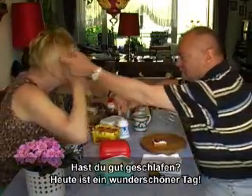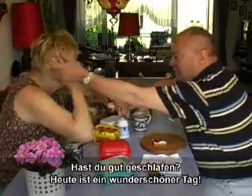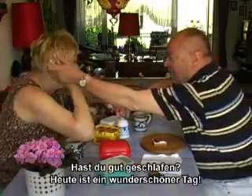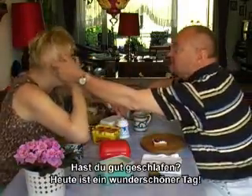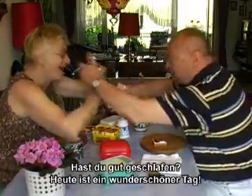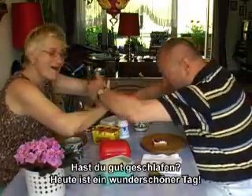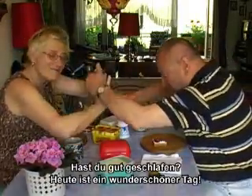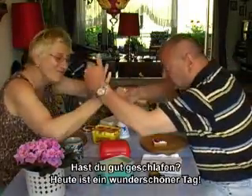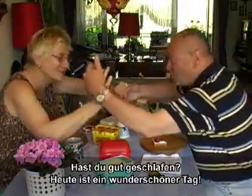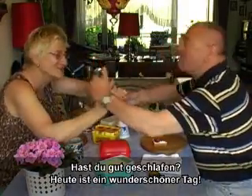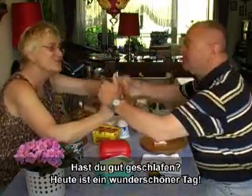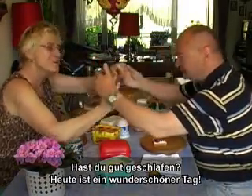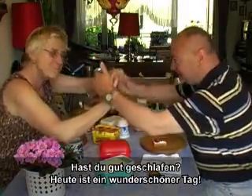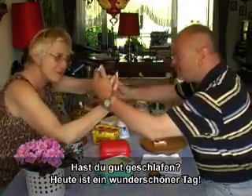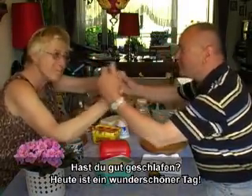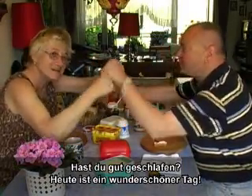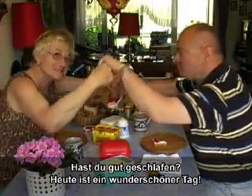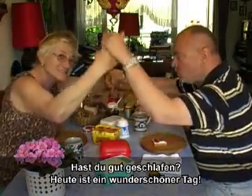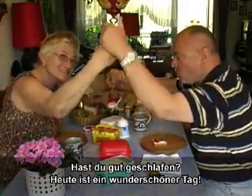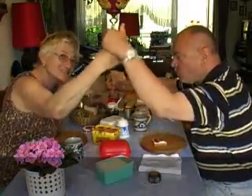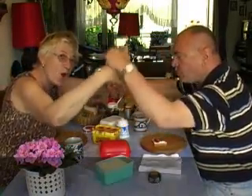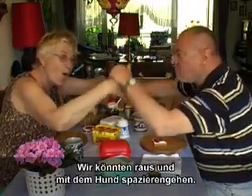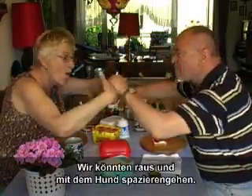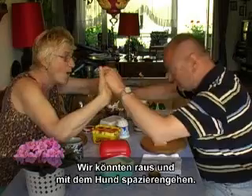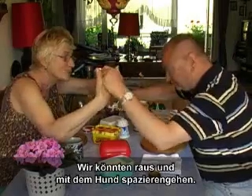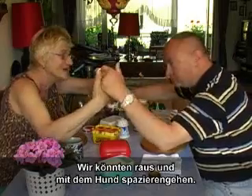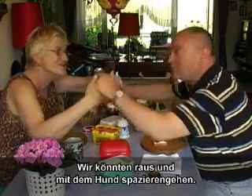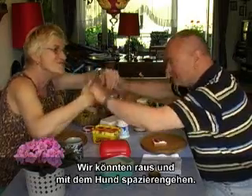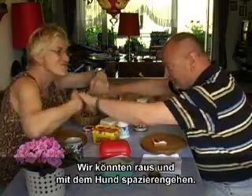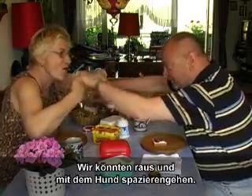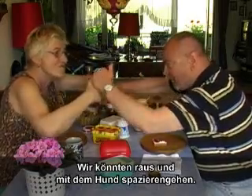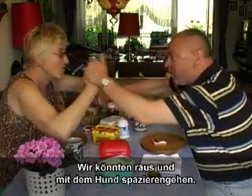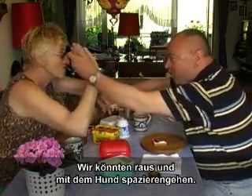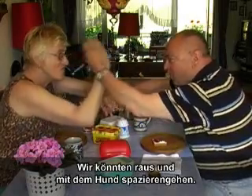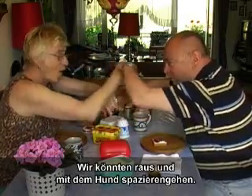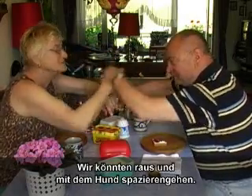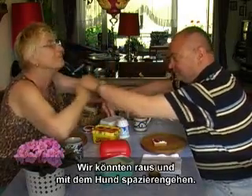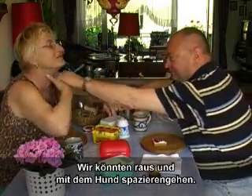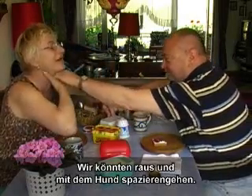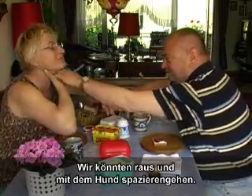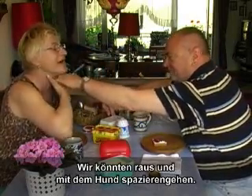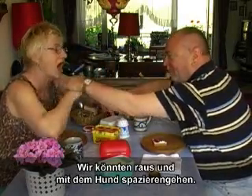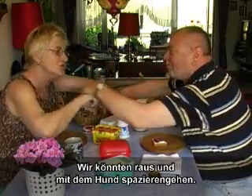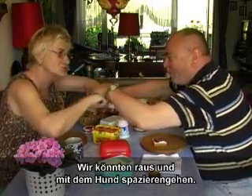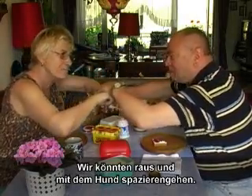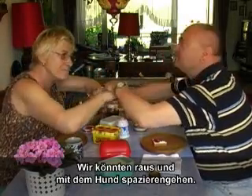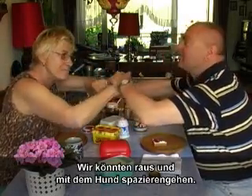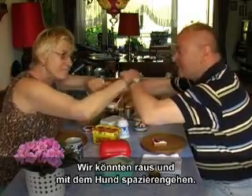Hast du gut geschlafen? Heute ist ein wunderschöner Tag. Wir könnten raus und mit dem Hund spazieren gehen.